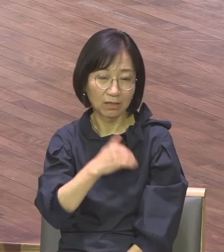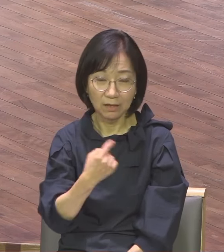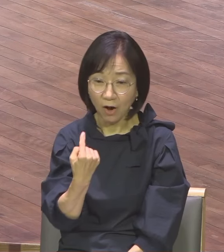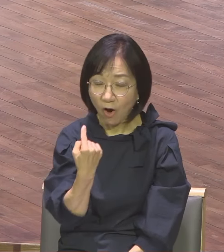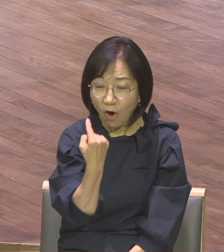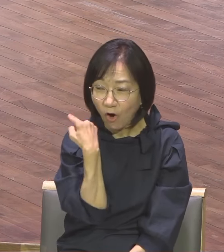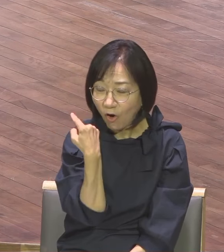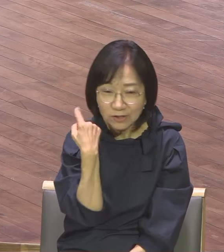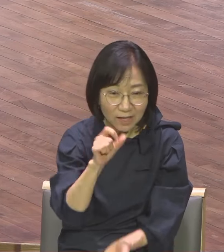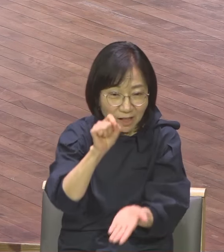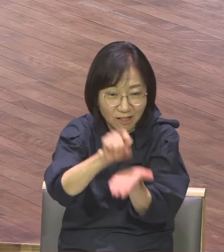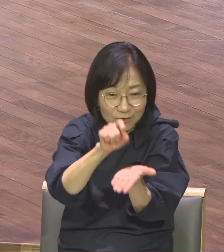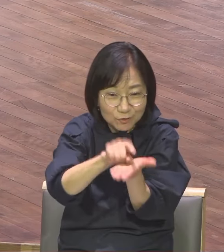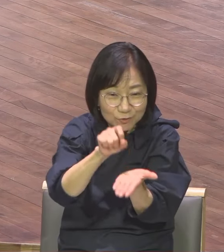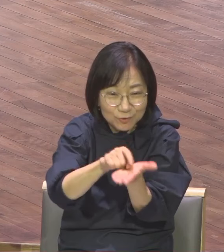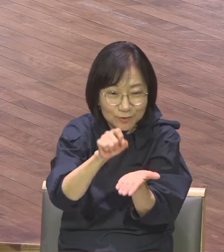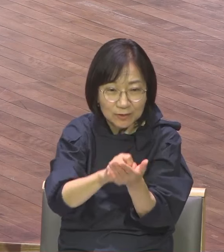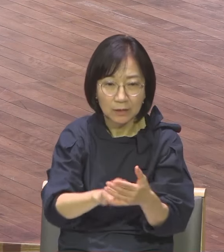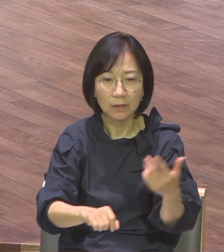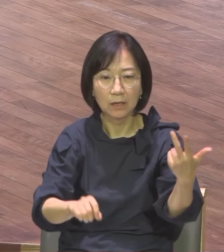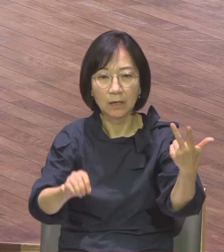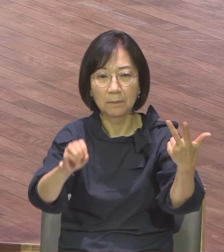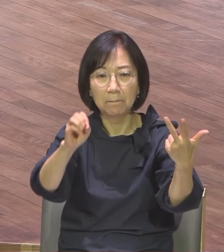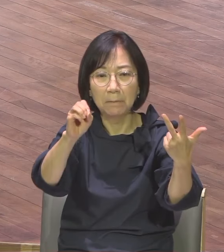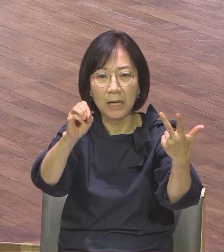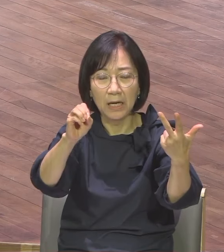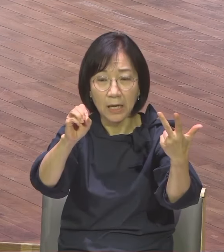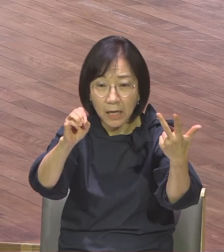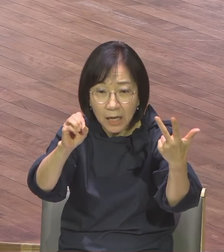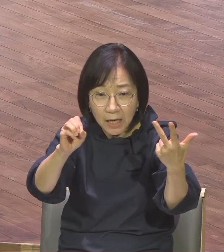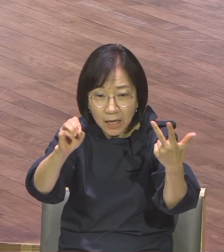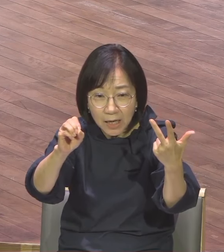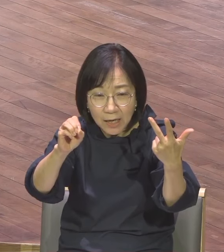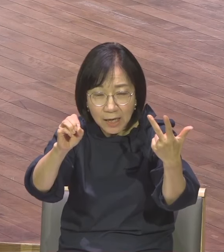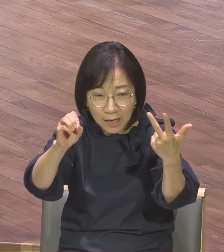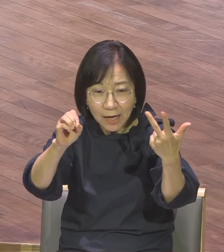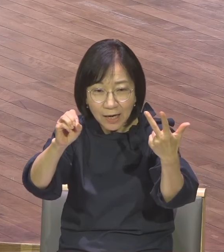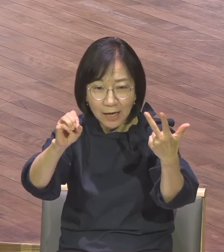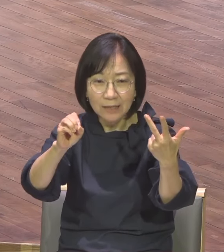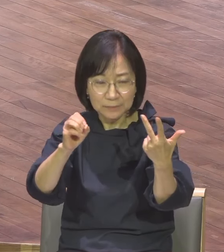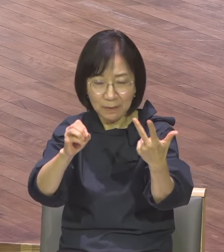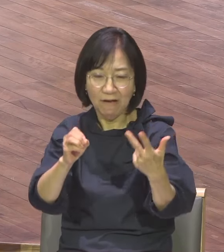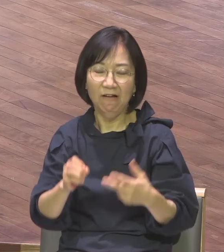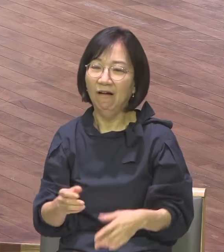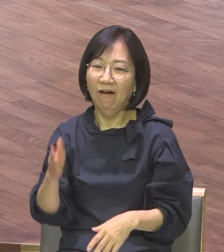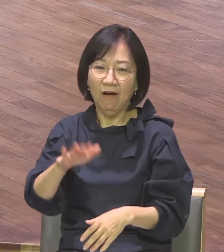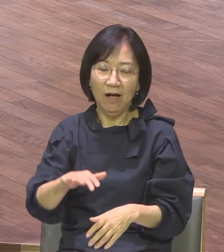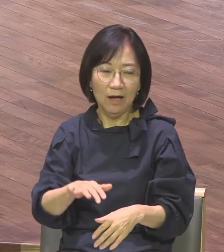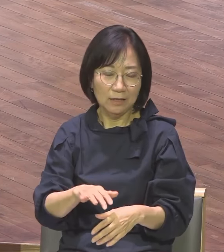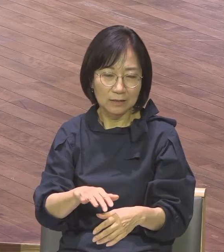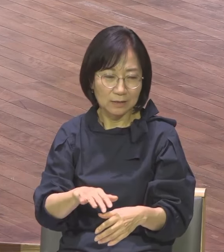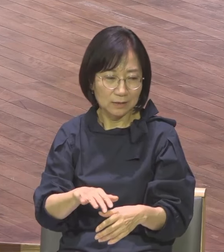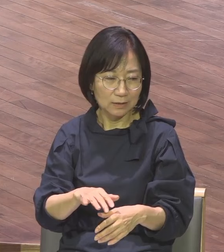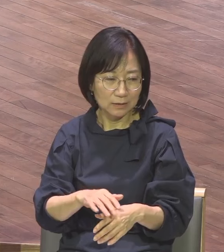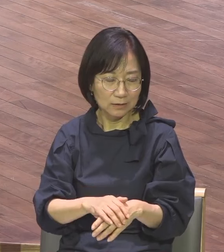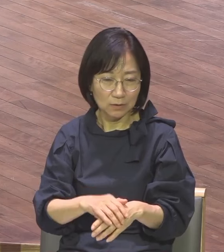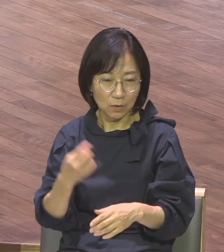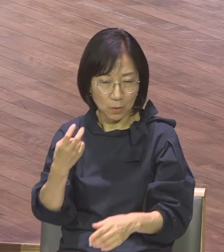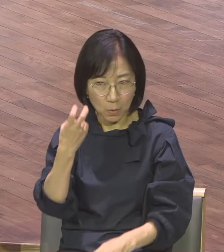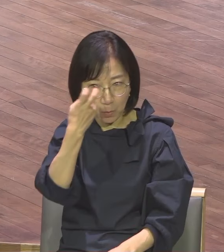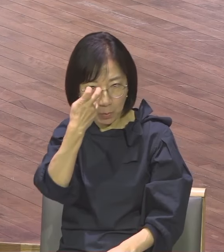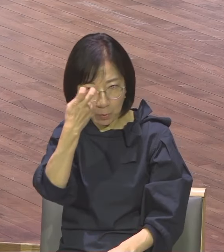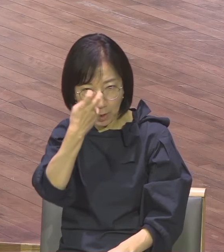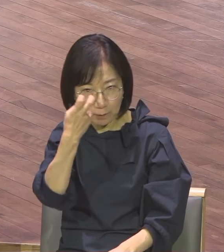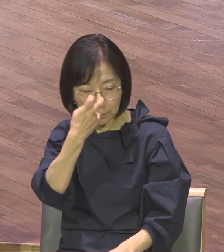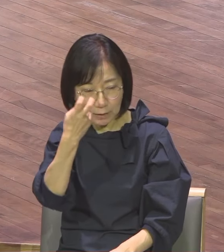아니 손흥민이가 잘한다고 실력이 딱 되는 게 아니에요. 누가 쳐줘야 가는 거지요. 우리 감독이 잘한 거예요. 감독이 하는